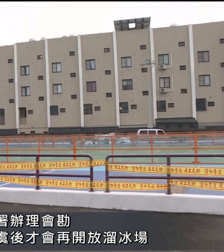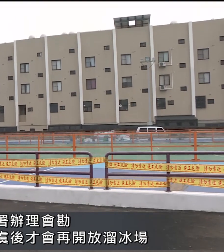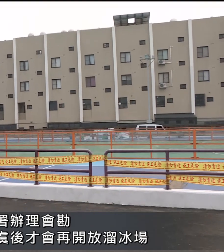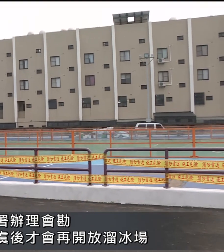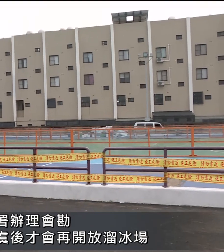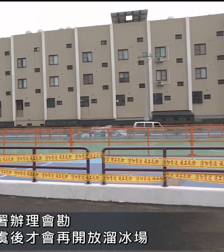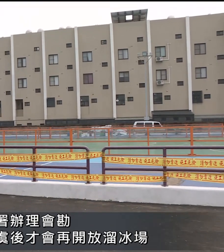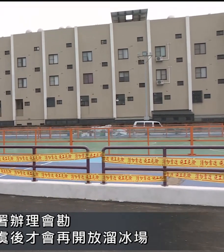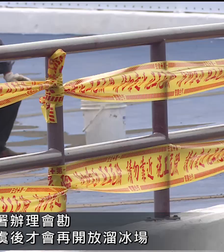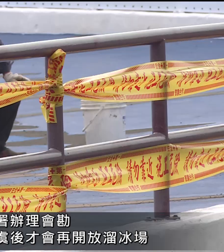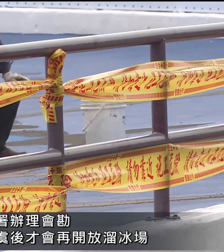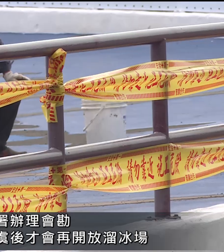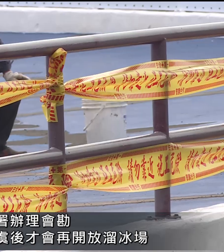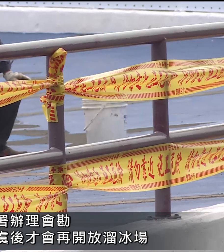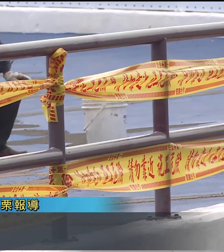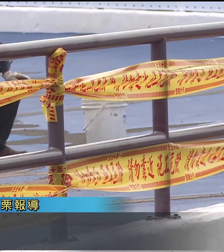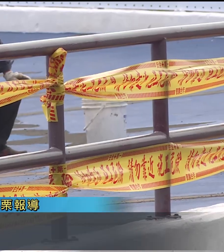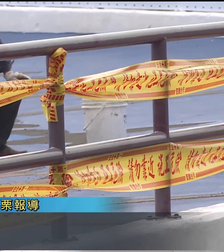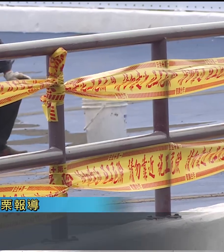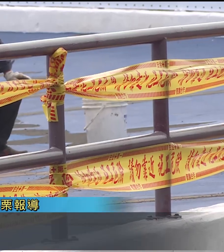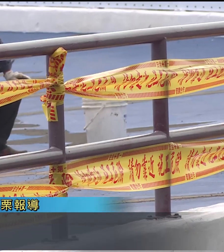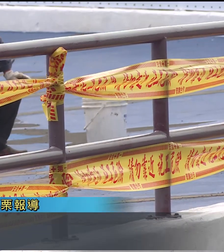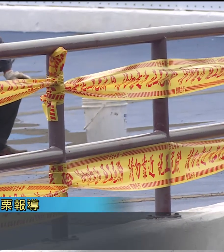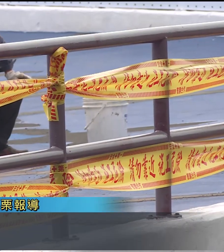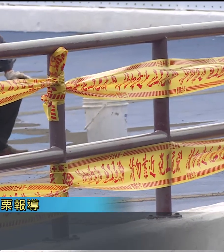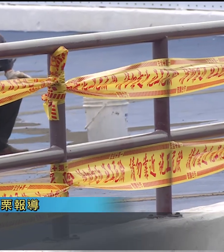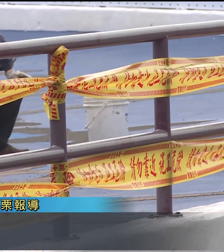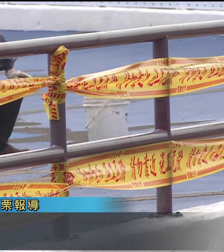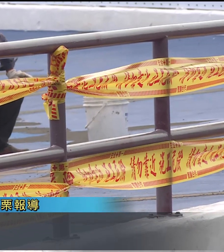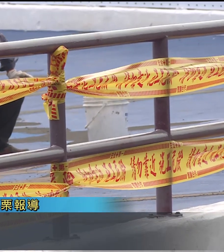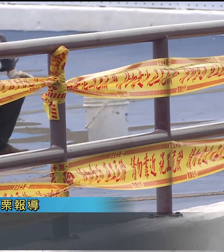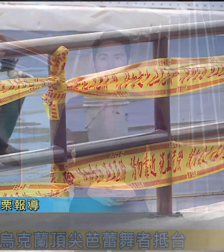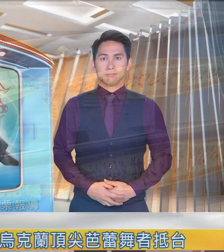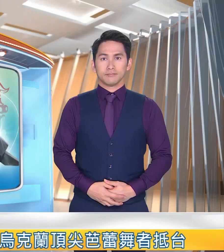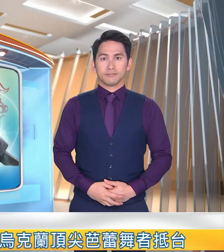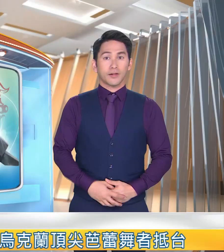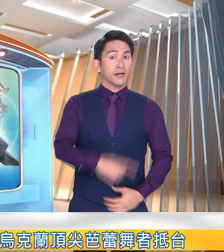虞后，才会再开放溜冰场。记者明峰、彭安群、苗栗报道。